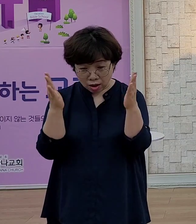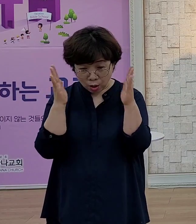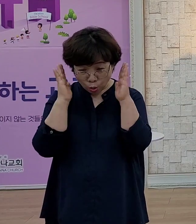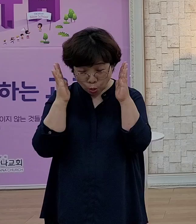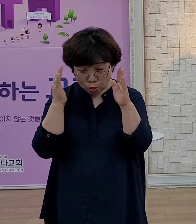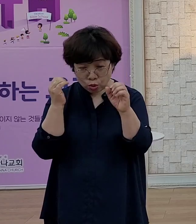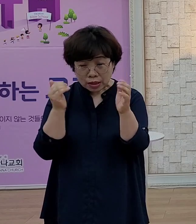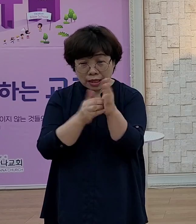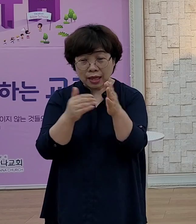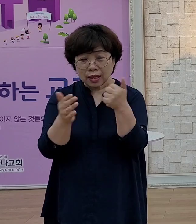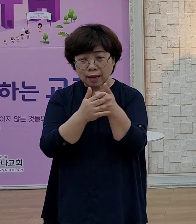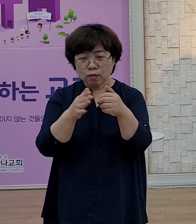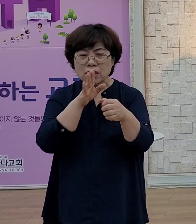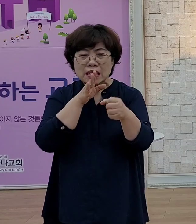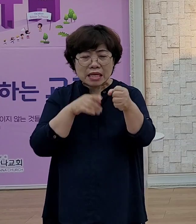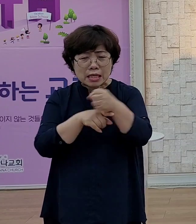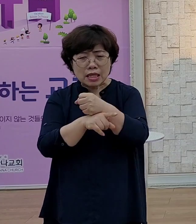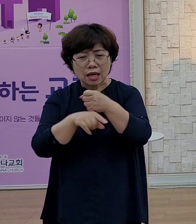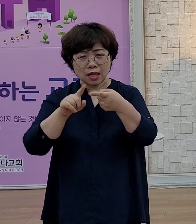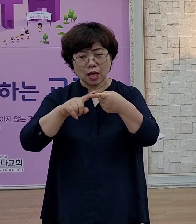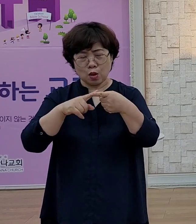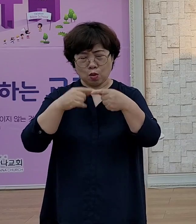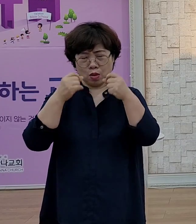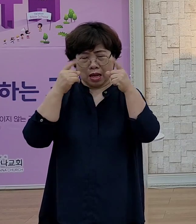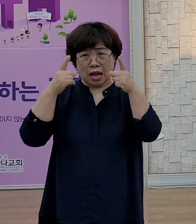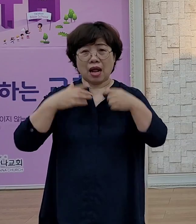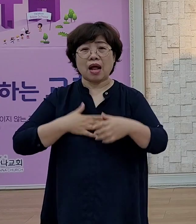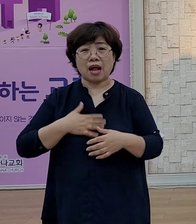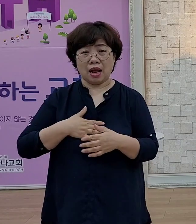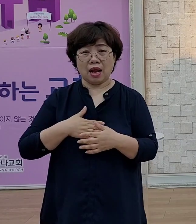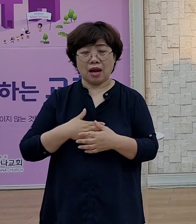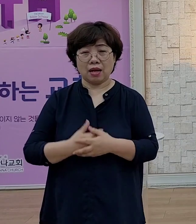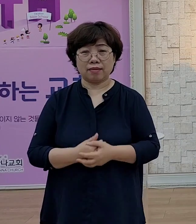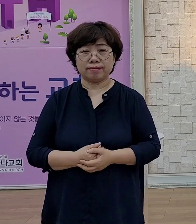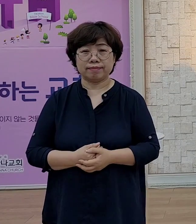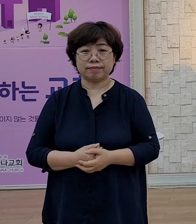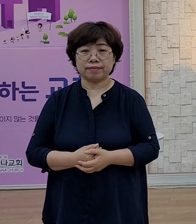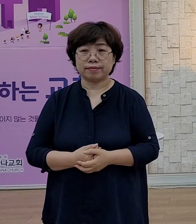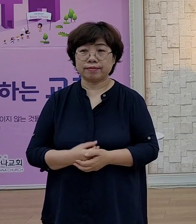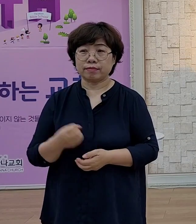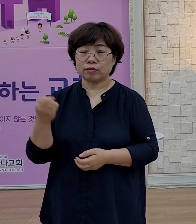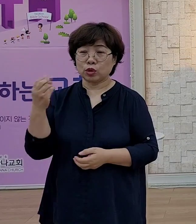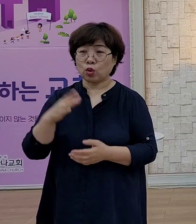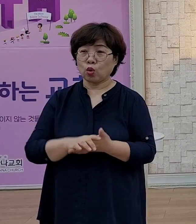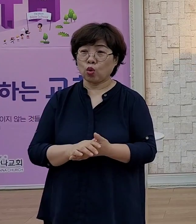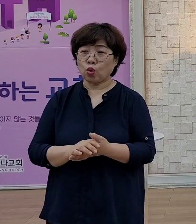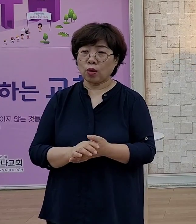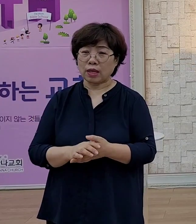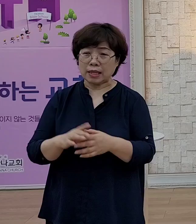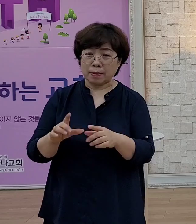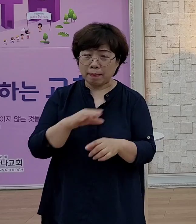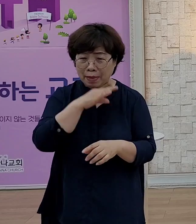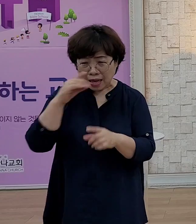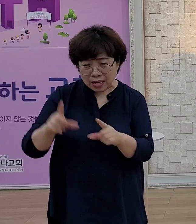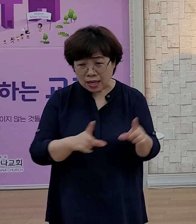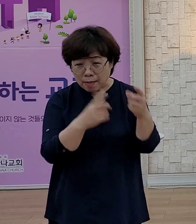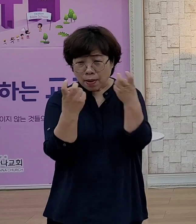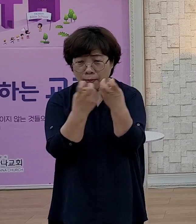때문에 진리가 뭔지도 아는 사람입니다. 그리고요, 어떻게 살아야 하는지도